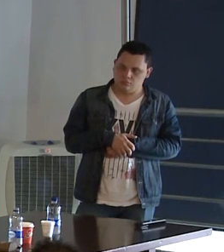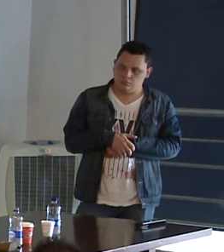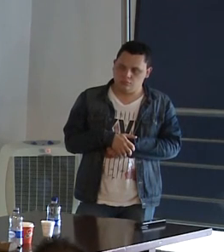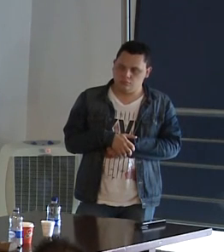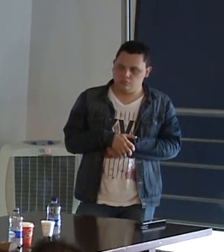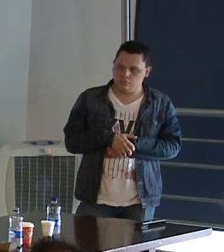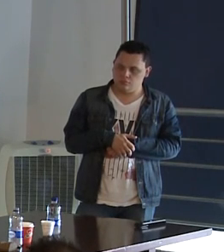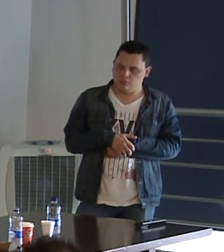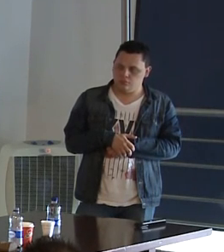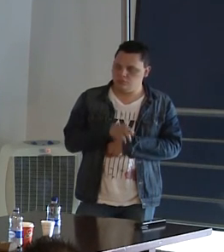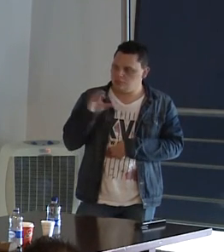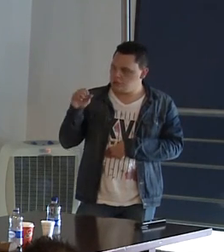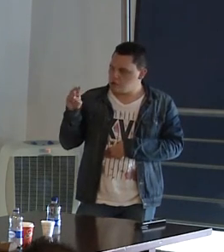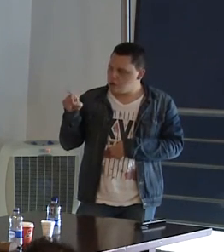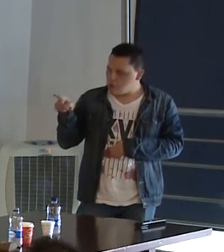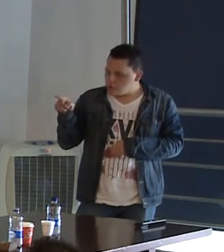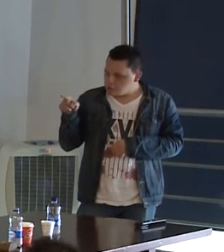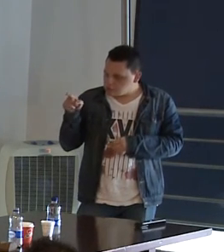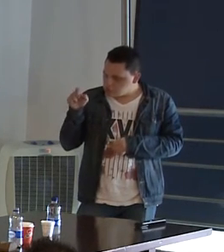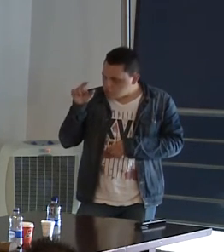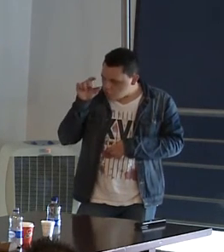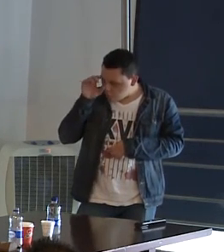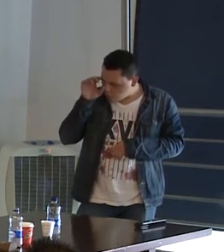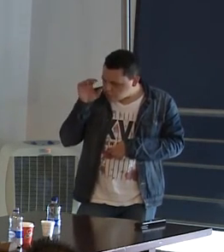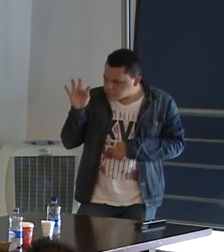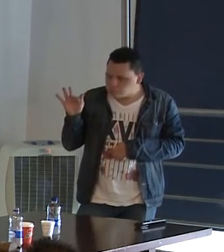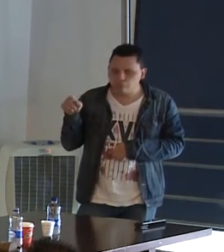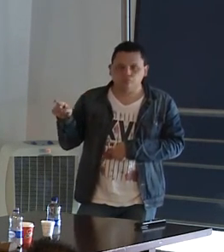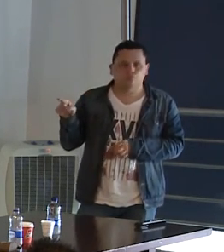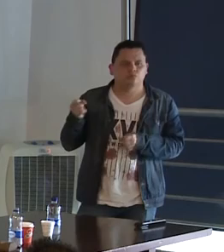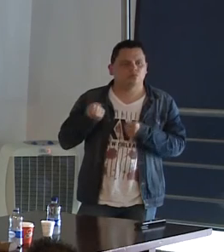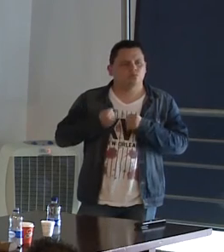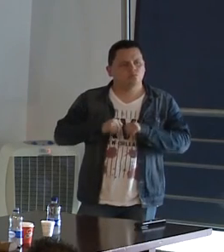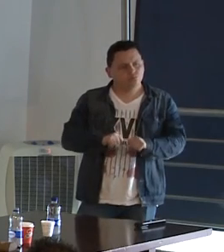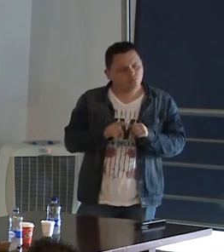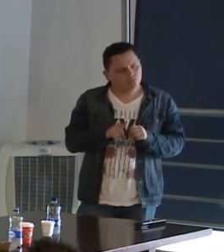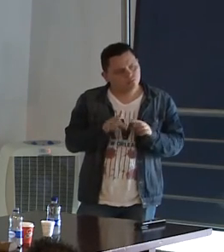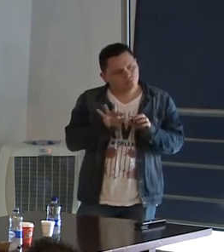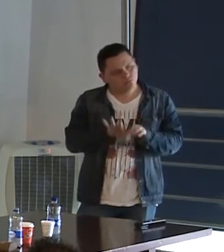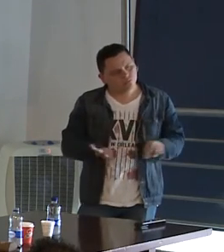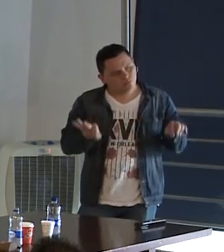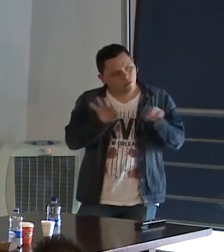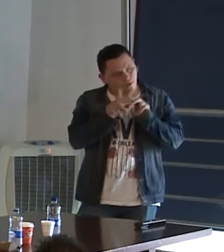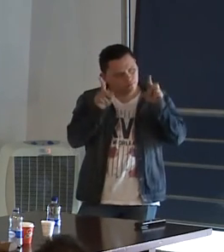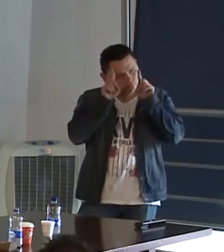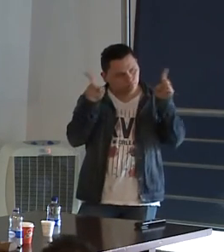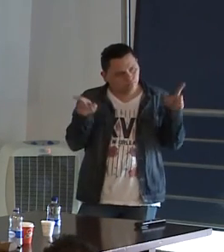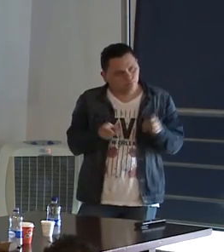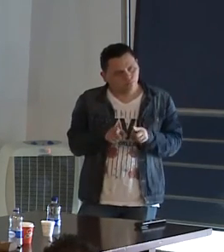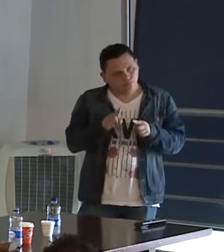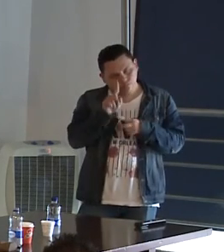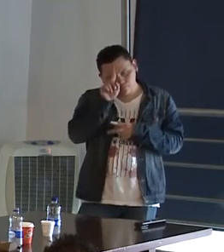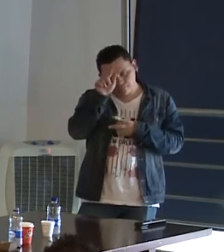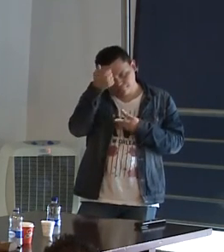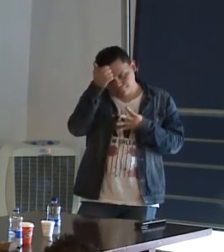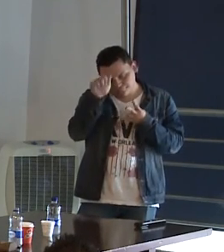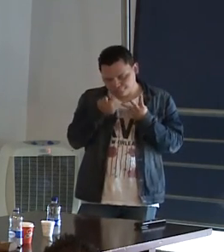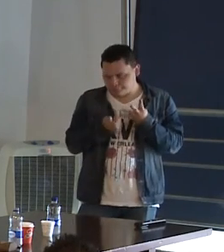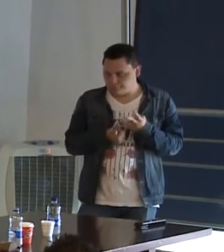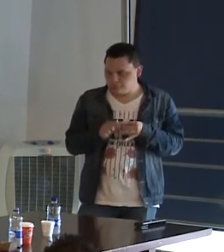Camilo ha hecho un esfuerzo supremamente importante para sellarnos, como diría